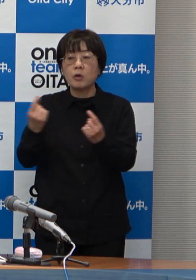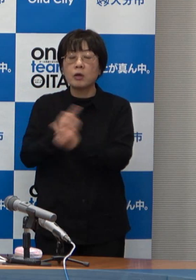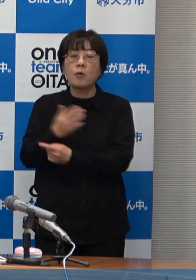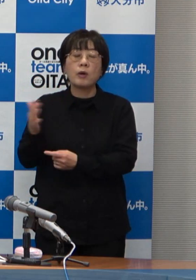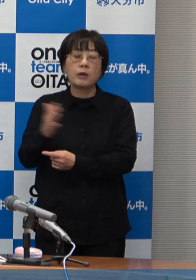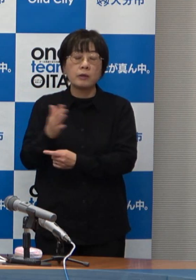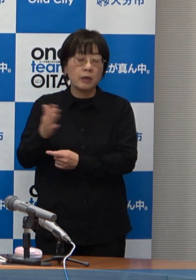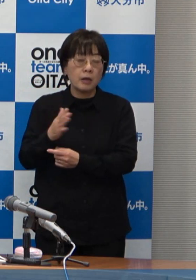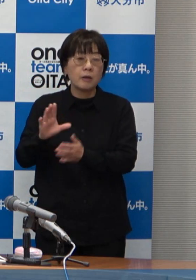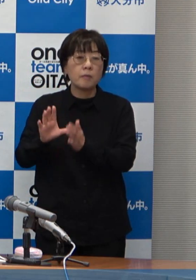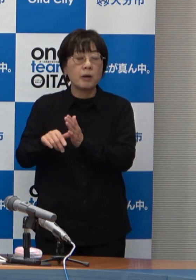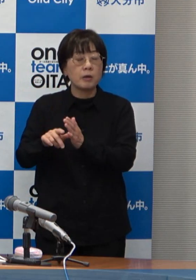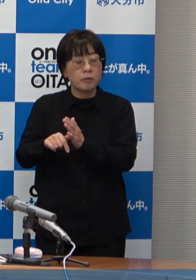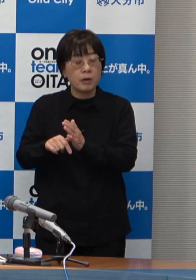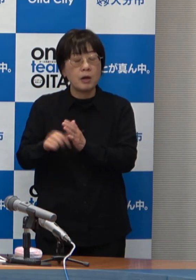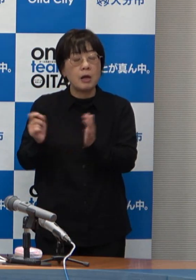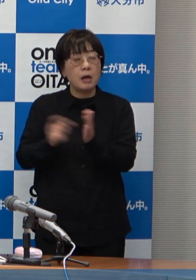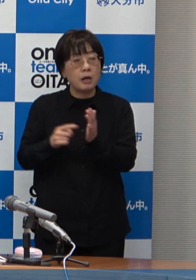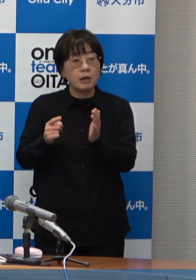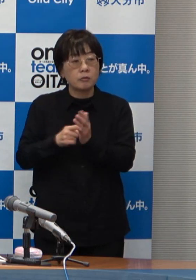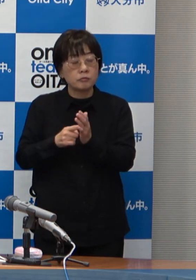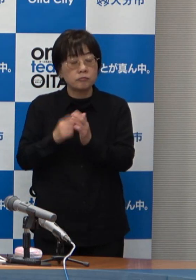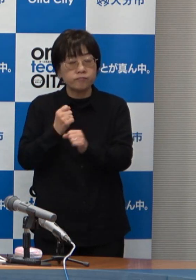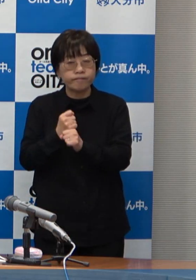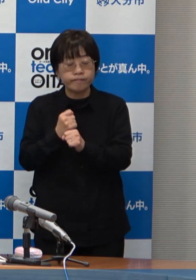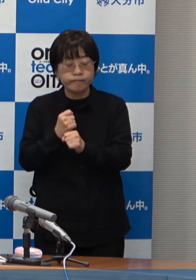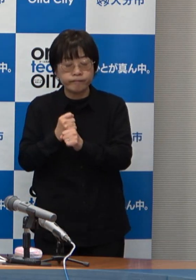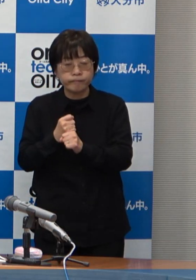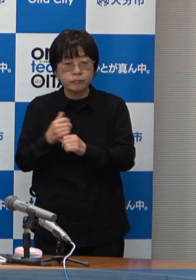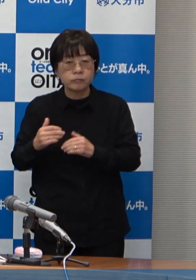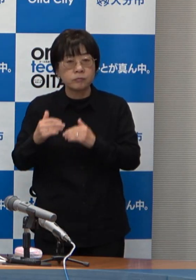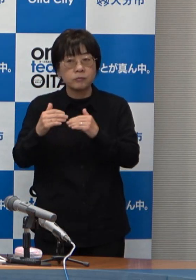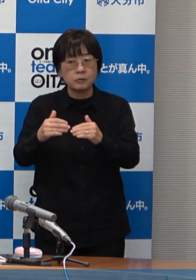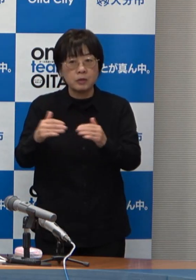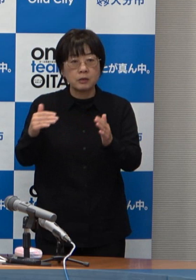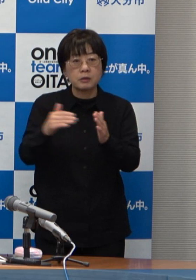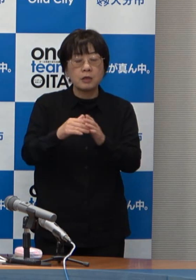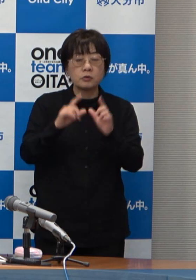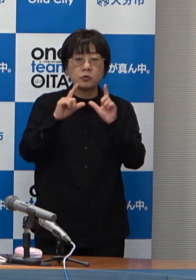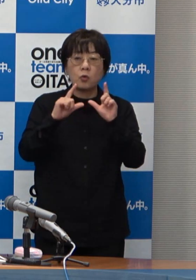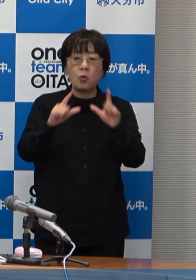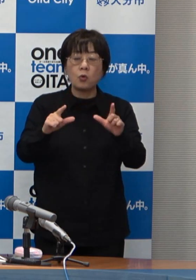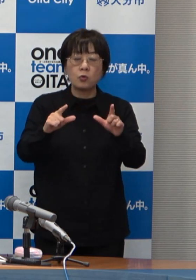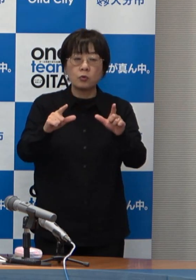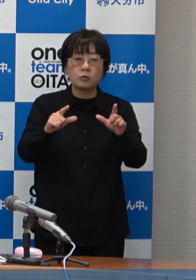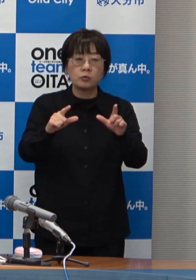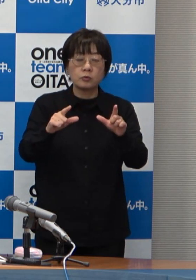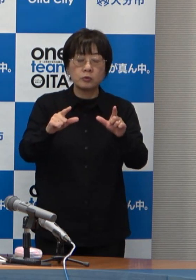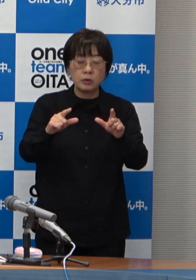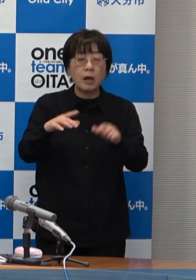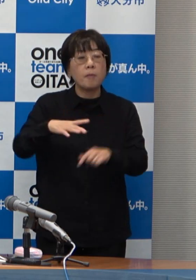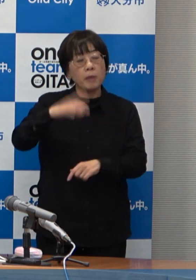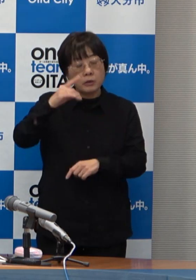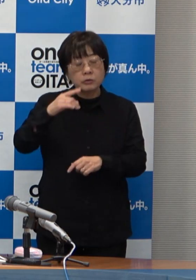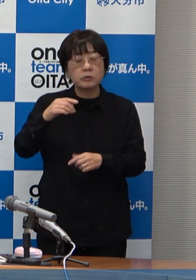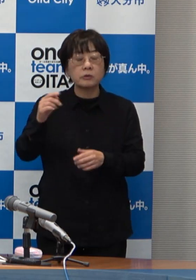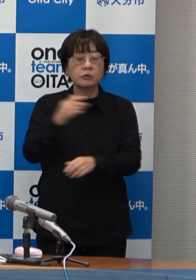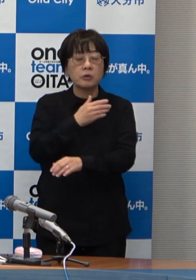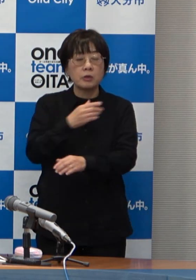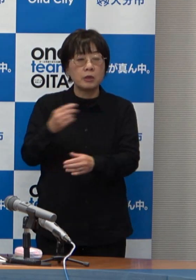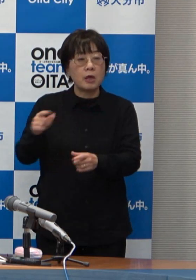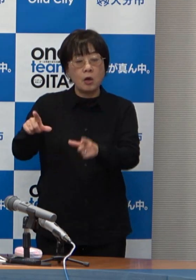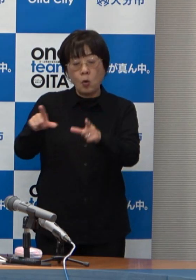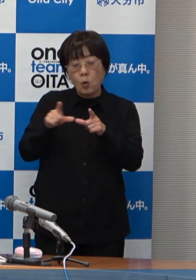やりたいっていうのは希望ですしま最終報告があの速やかにできることが1番